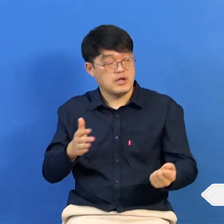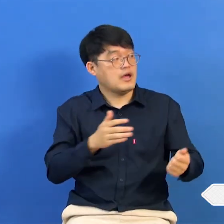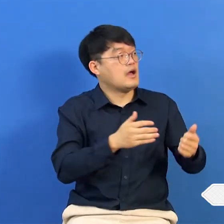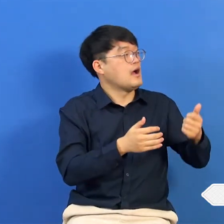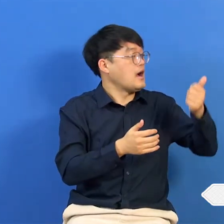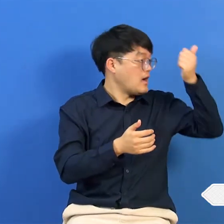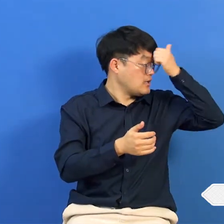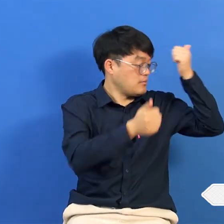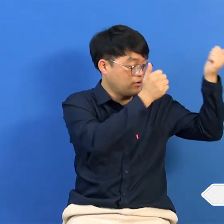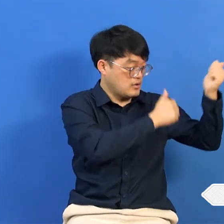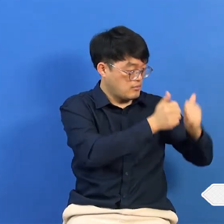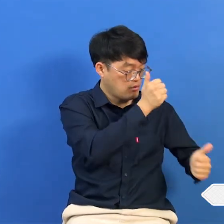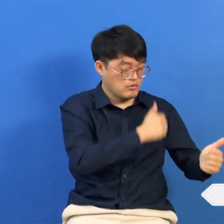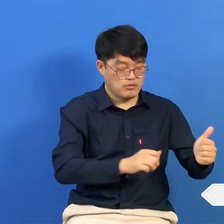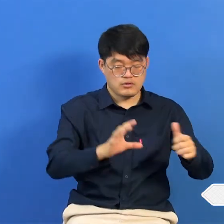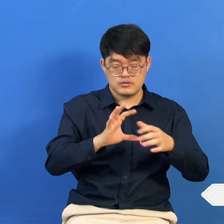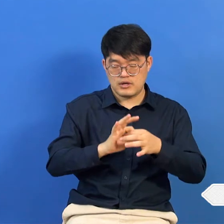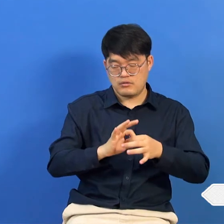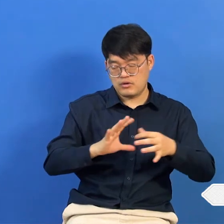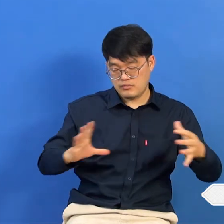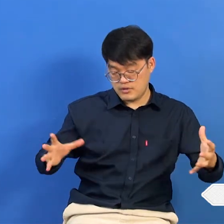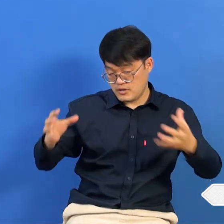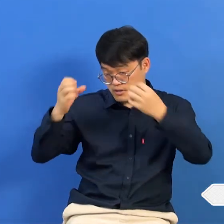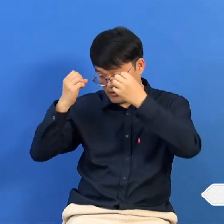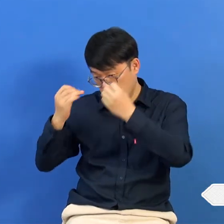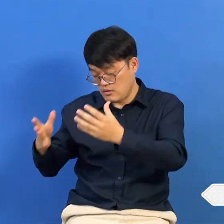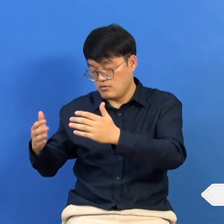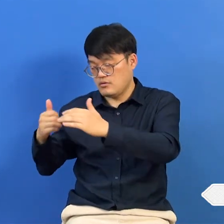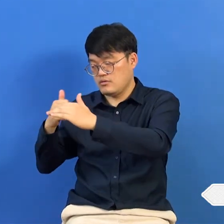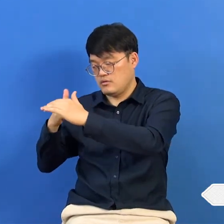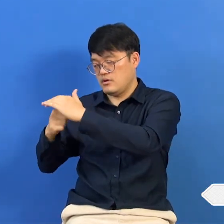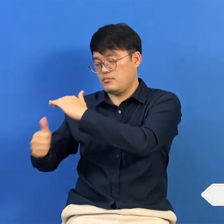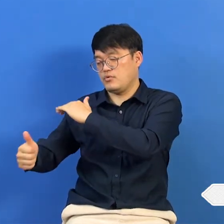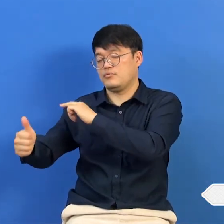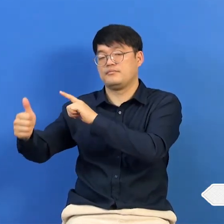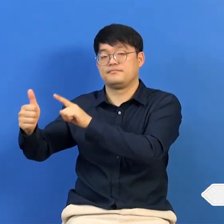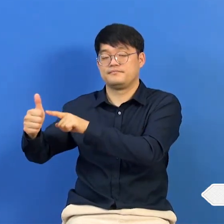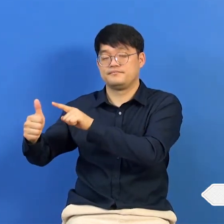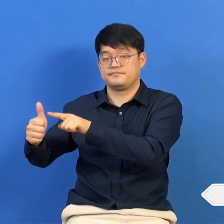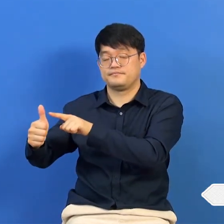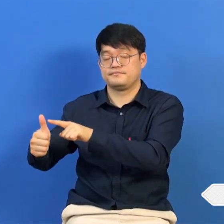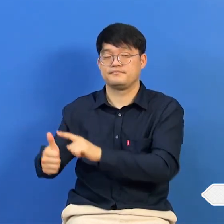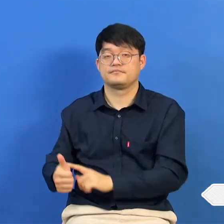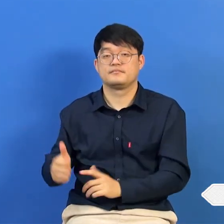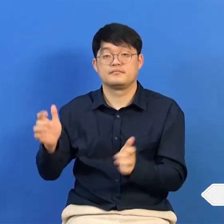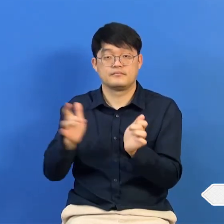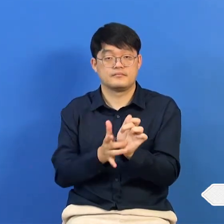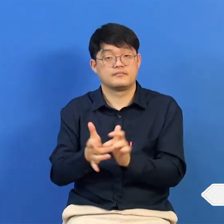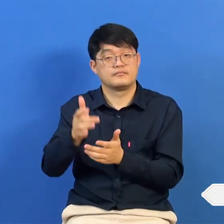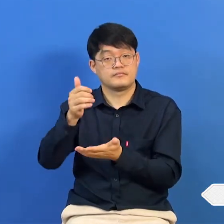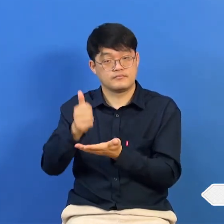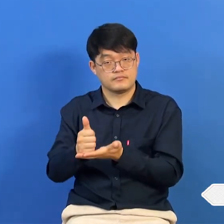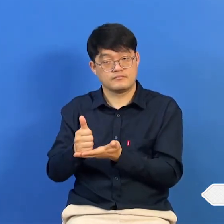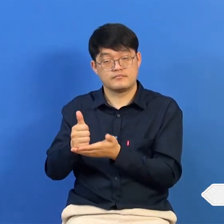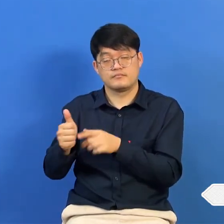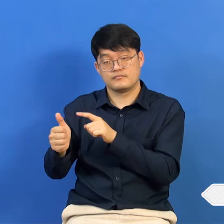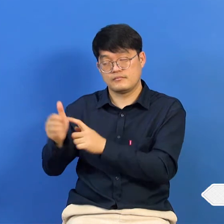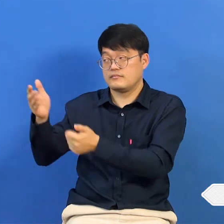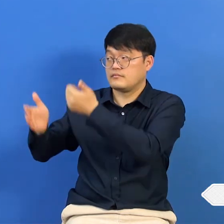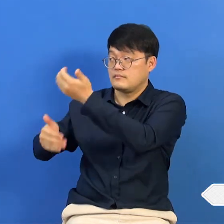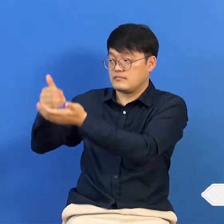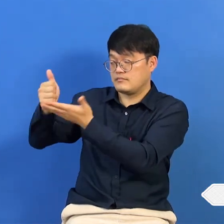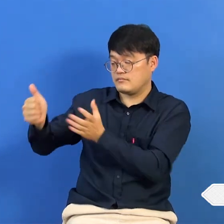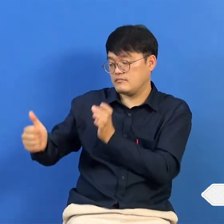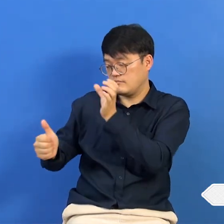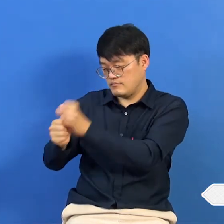상관이 없습니다. 아무 상관없는 이 또 다른 대표자를, 예수 그리스도를 하나님께서